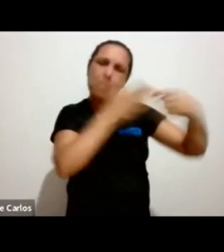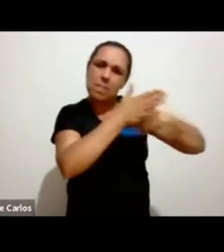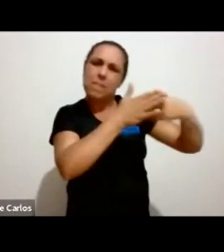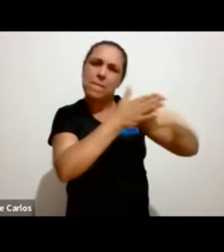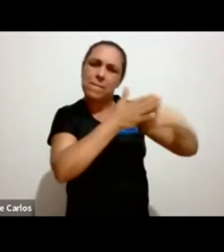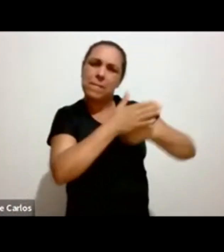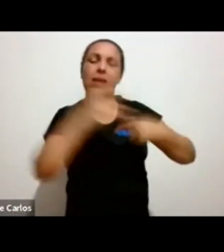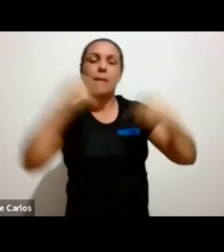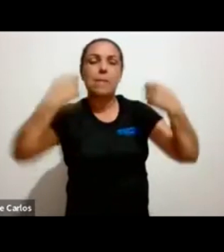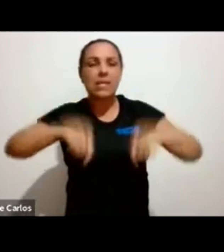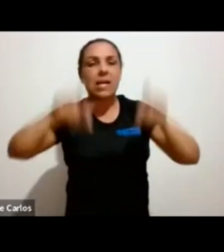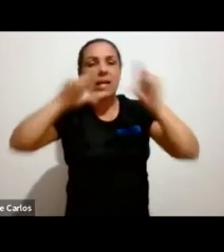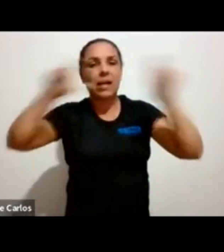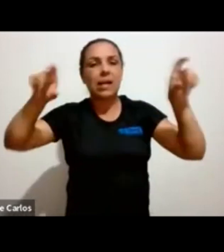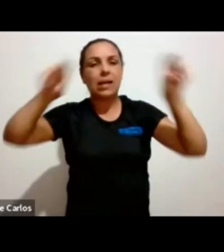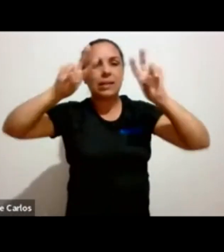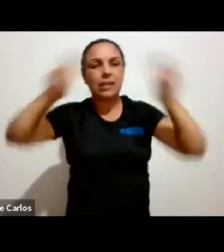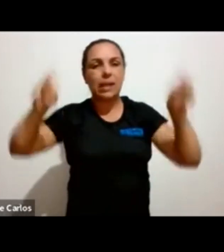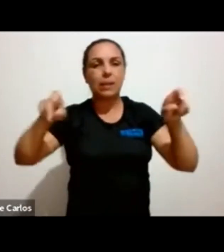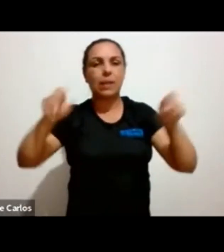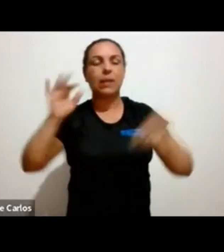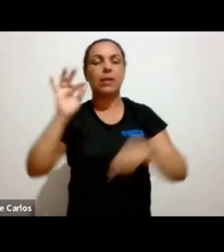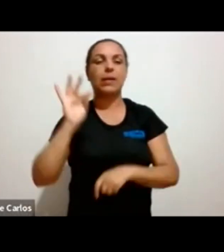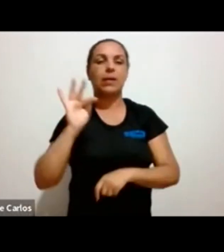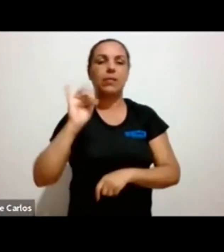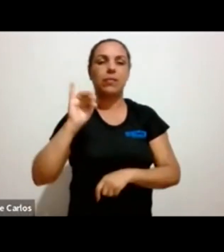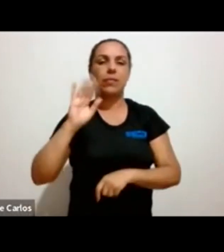de palestra, esse é o tema mais solicitado.